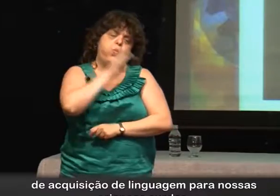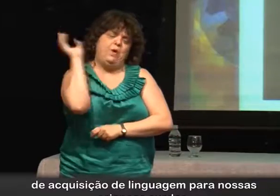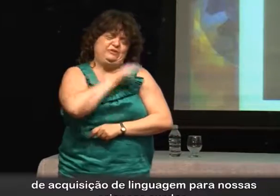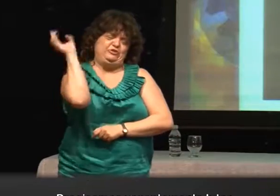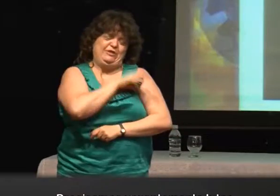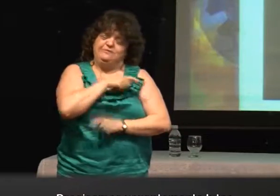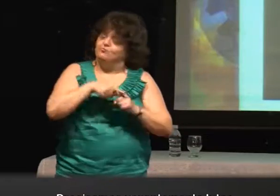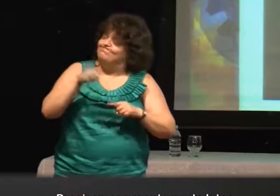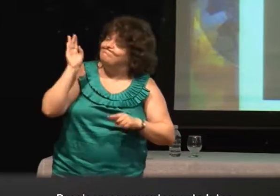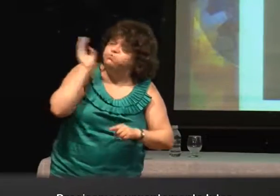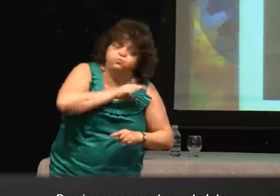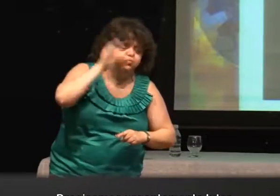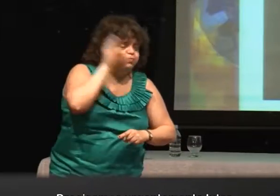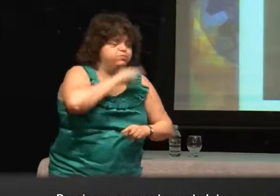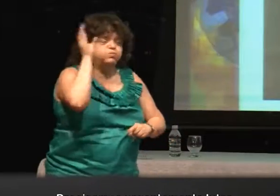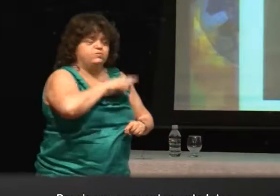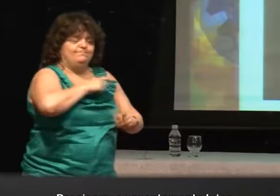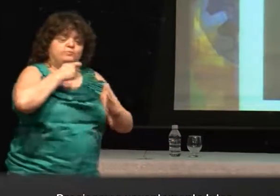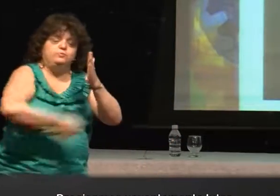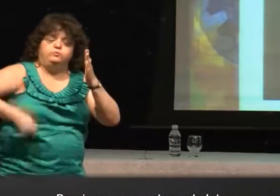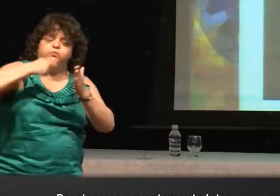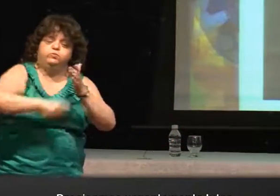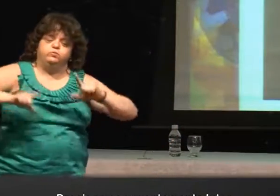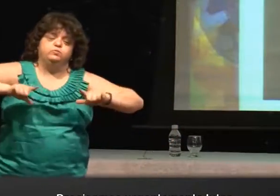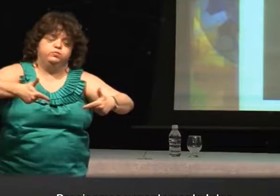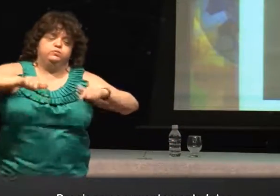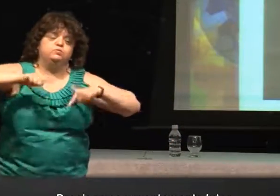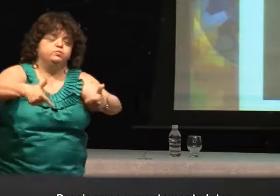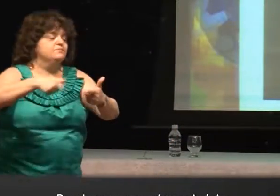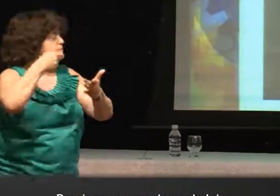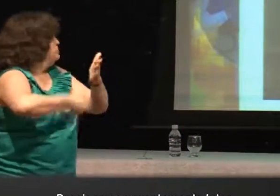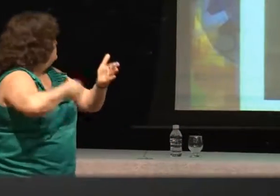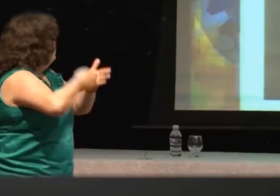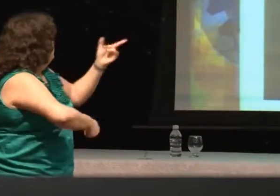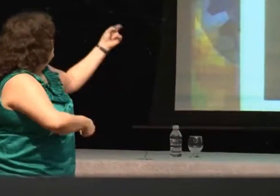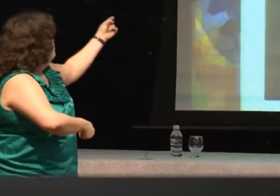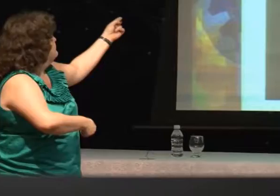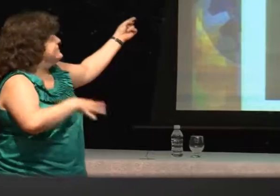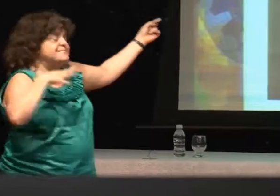surdas. Então, precisamos urgentemente lutar